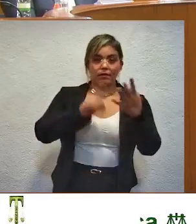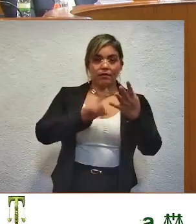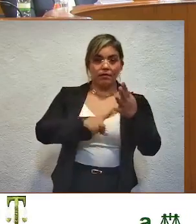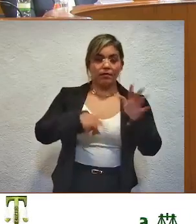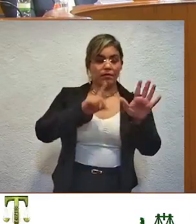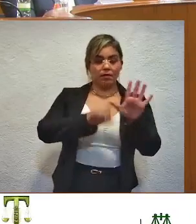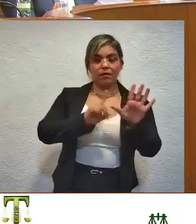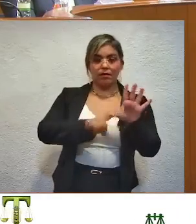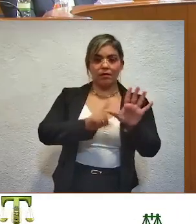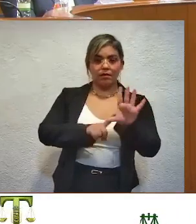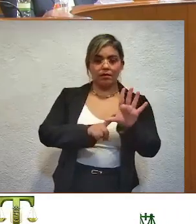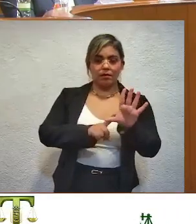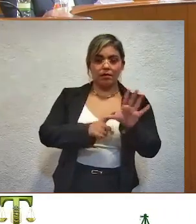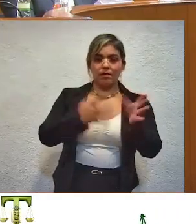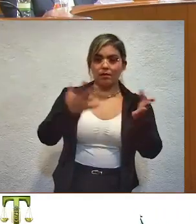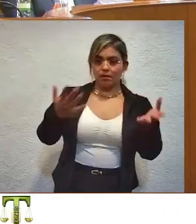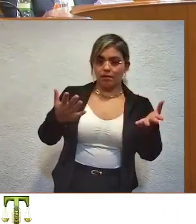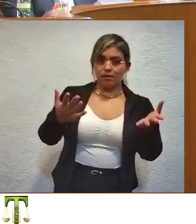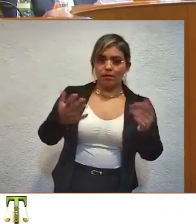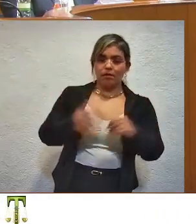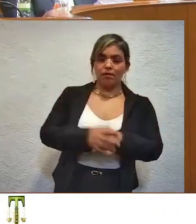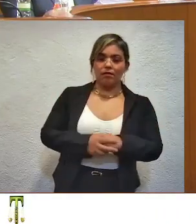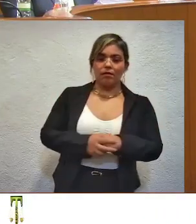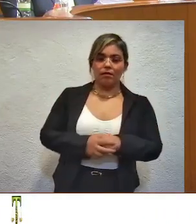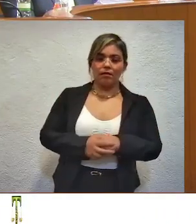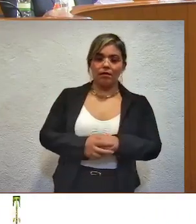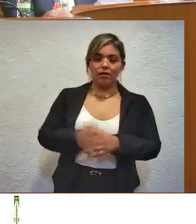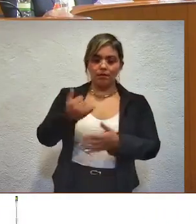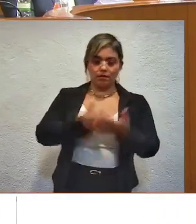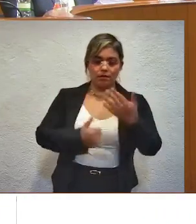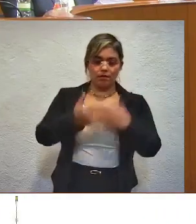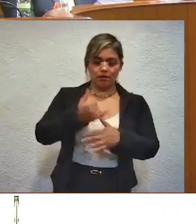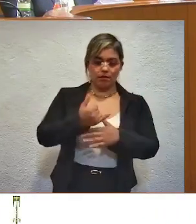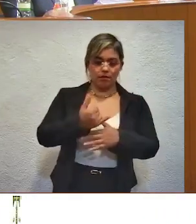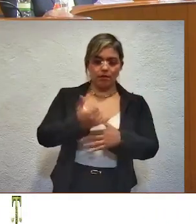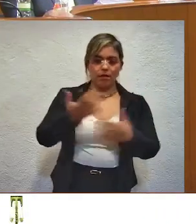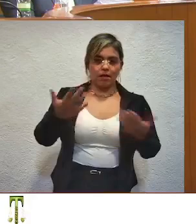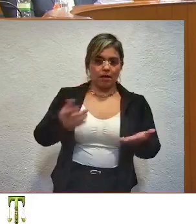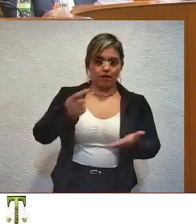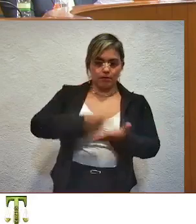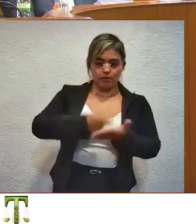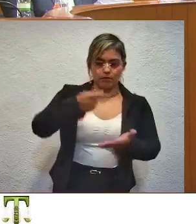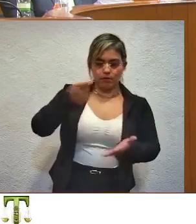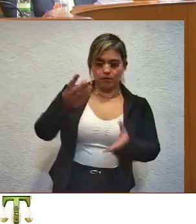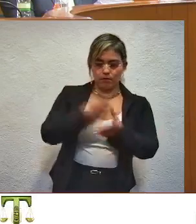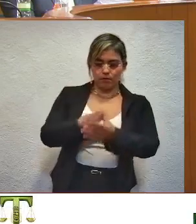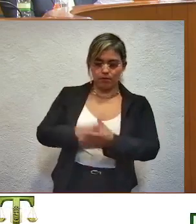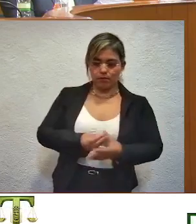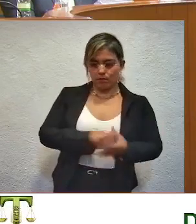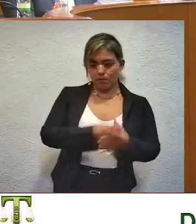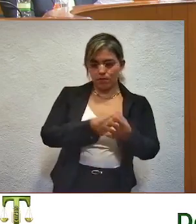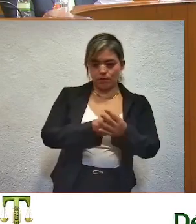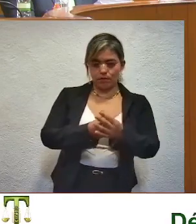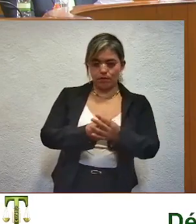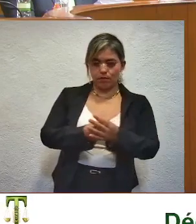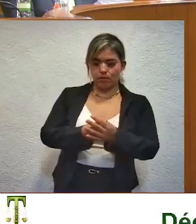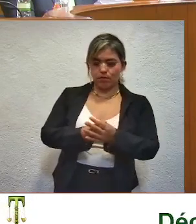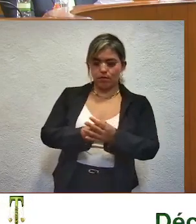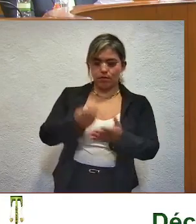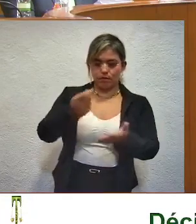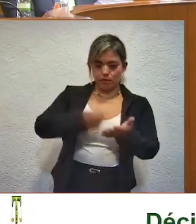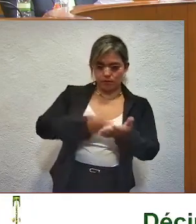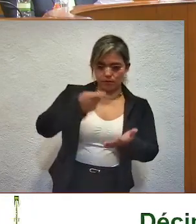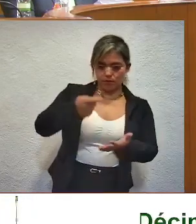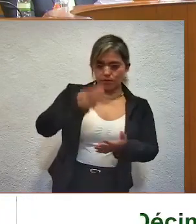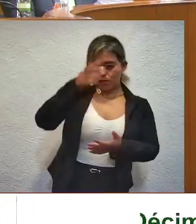analizar y resolver en la presente sesión se tratan de los proyectos de sentencia relativa a los expedientes sentencia,